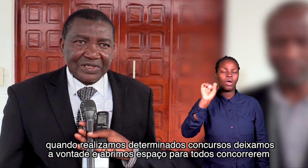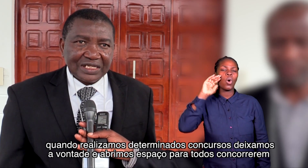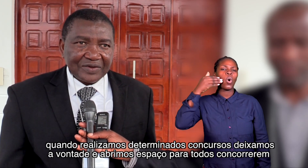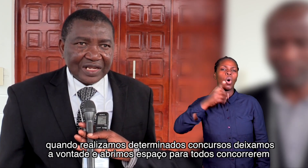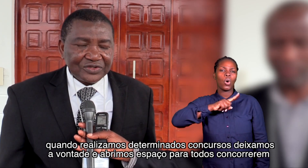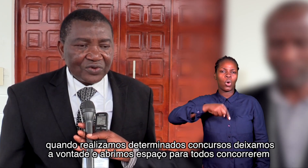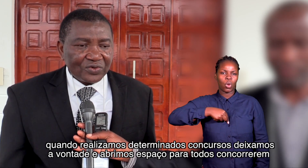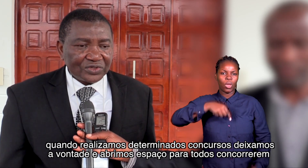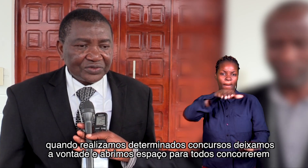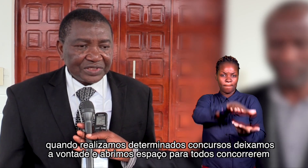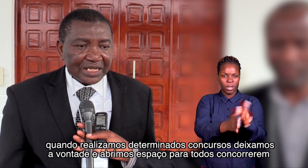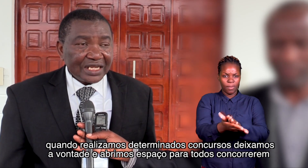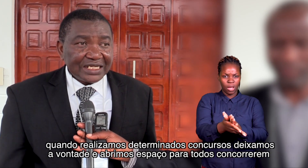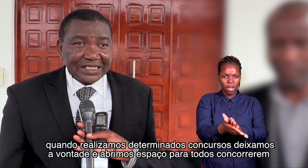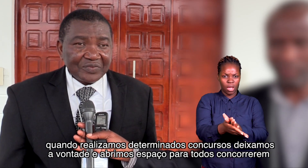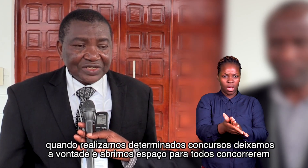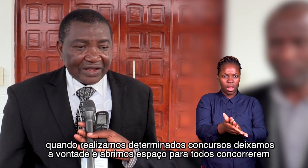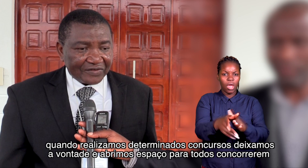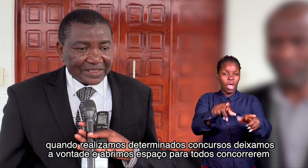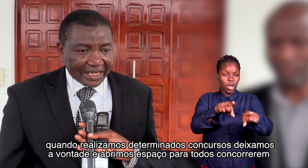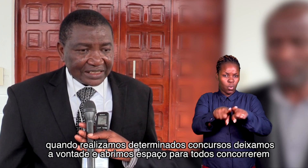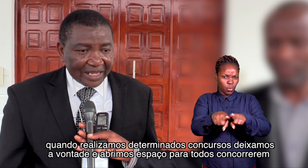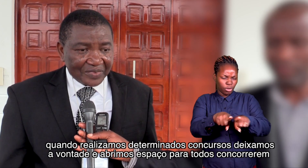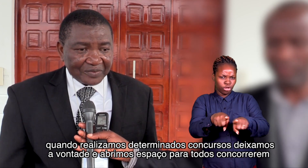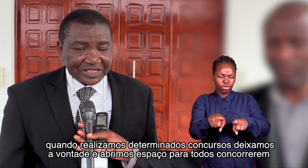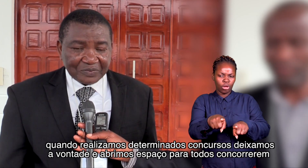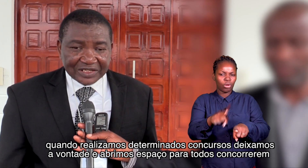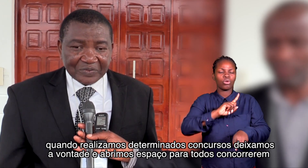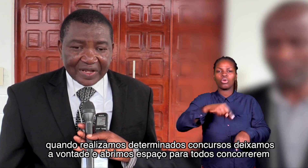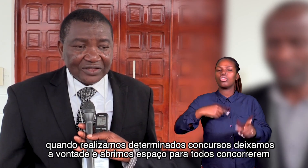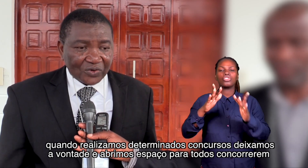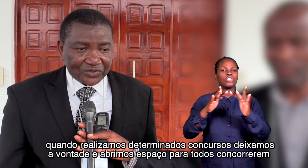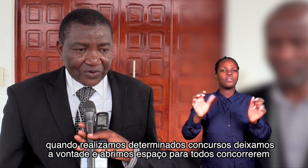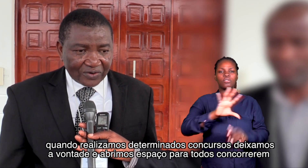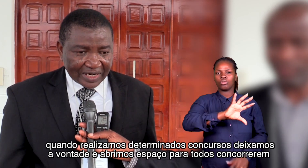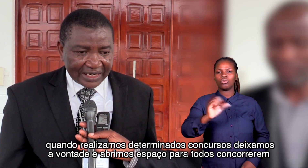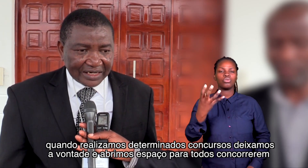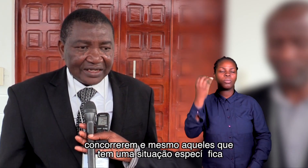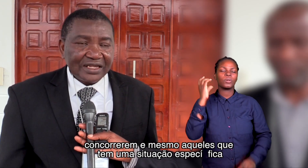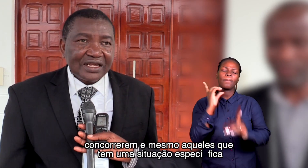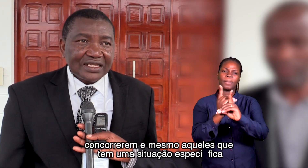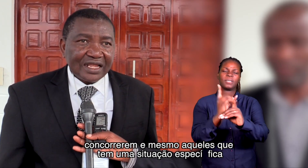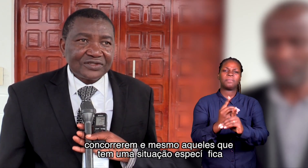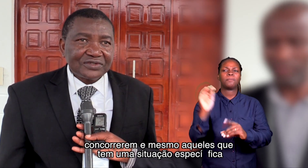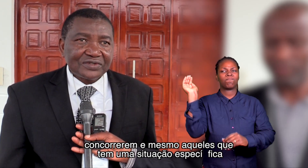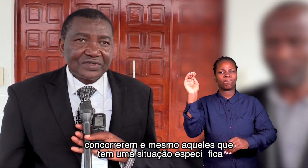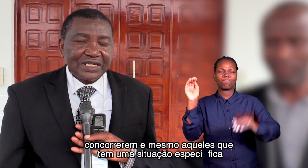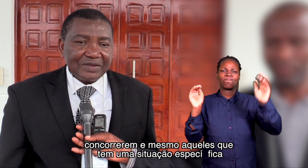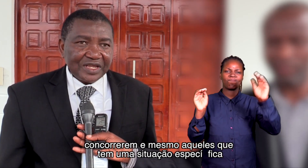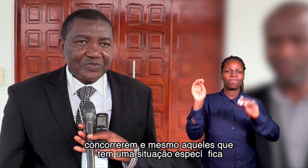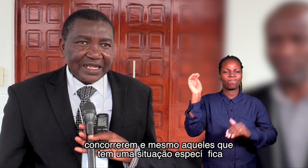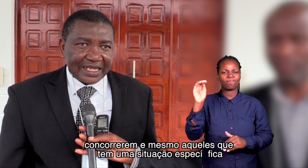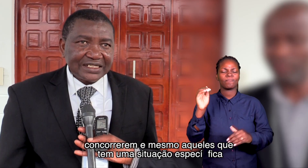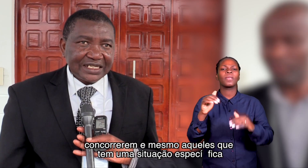realizamos determinados concursos, deixamos à vontade, abrimos espaço para todos concorrerem, tanto,